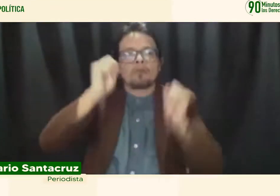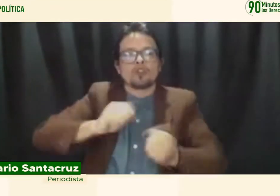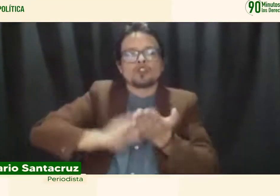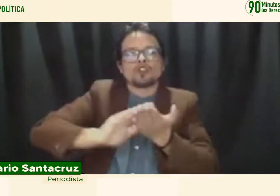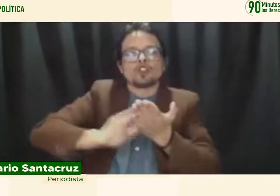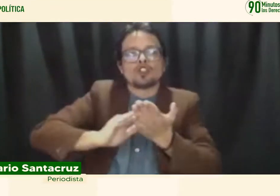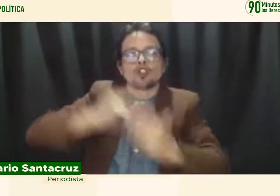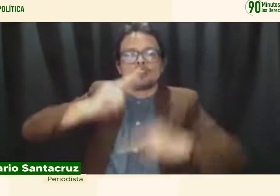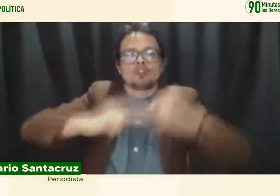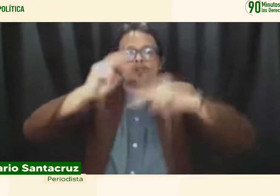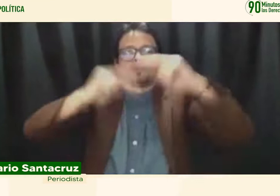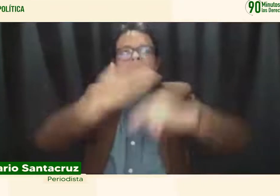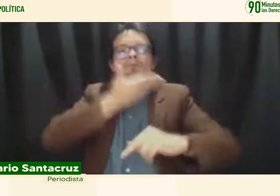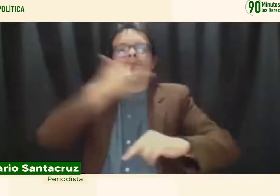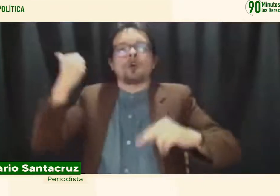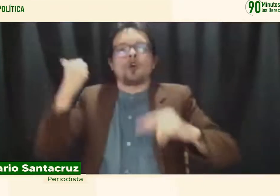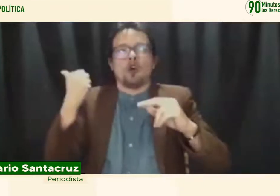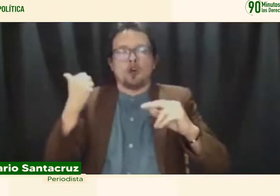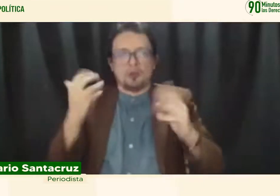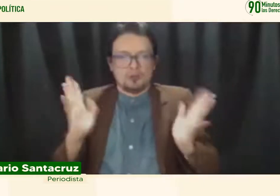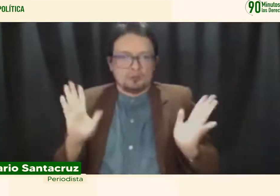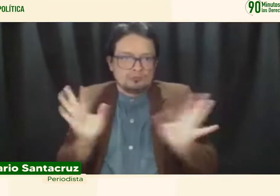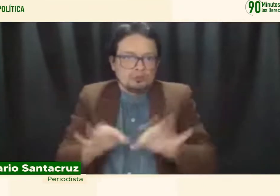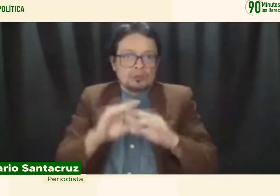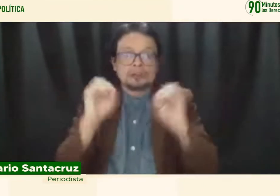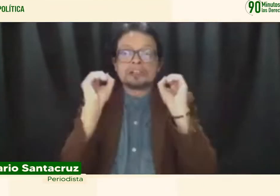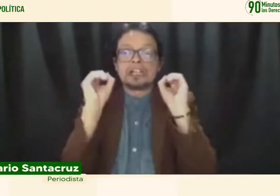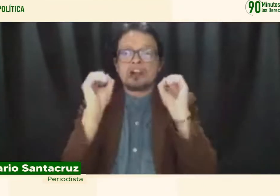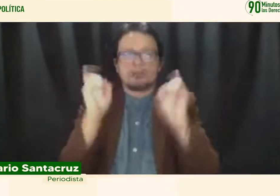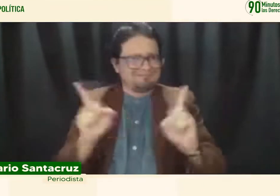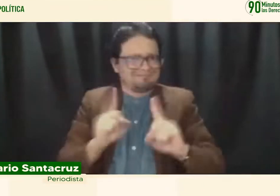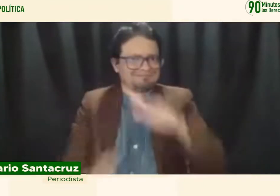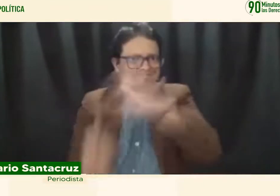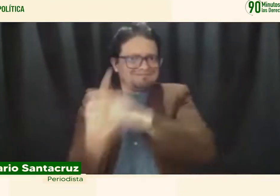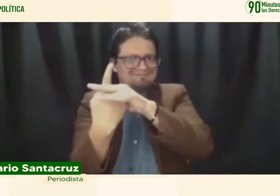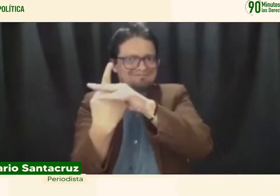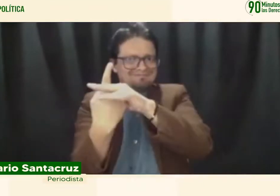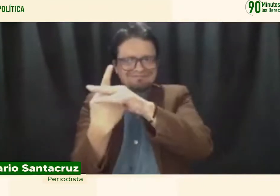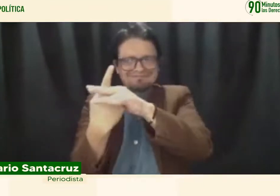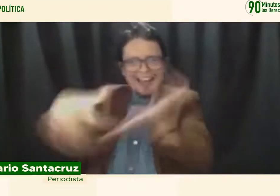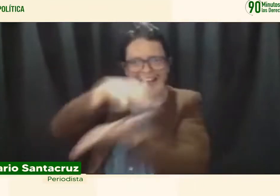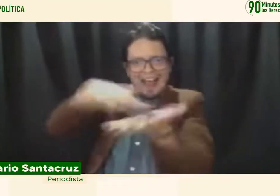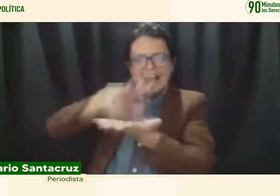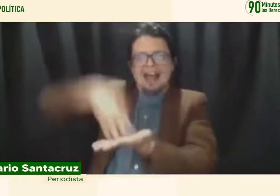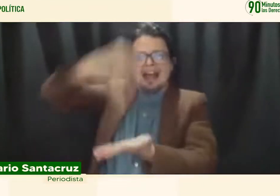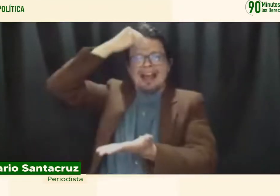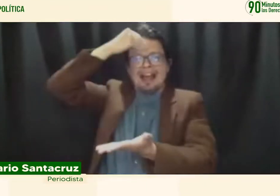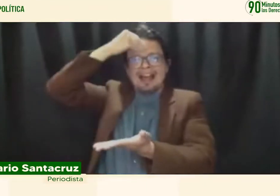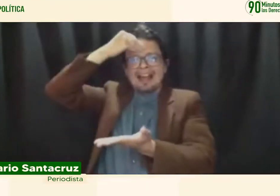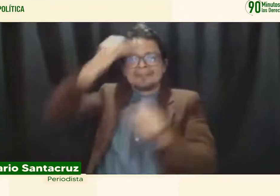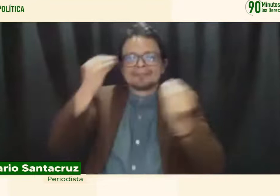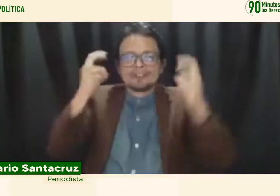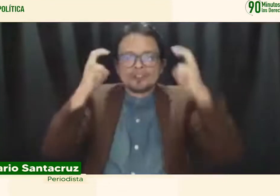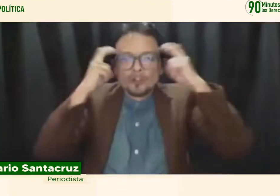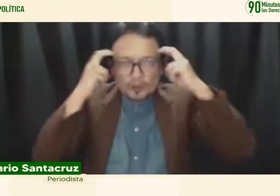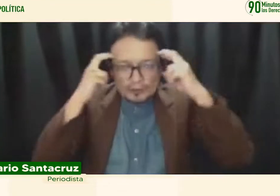bastante caótica por supuesto el que hemos estado hablando y es importante en generar un aprendizaje al respecto de